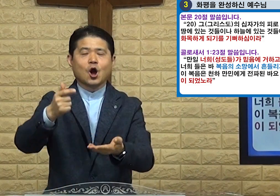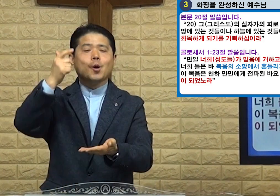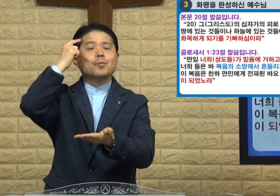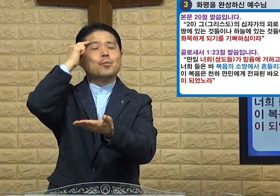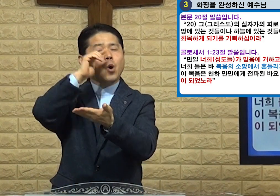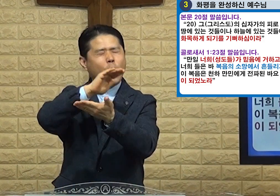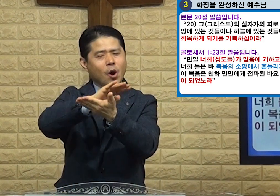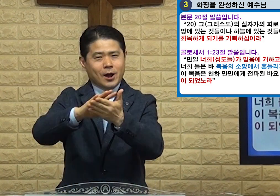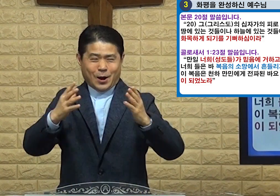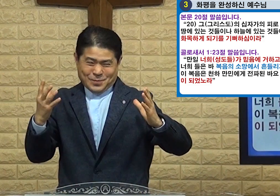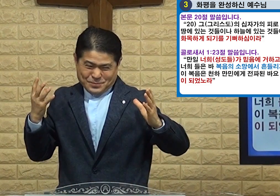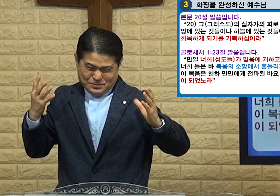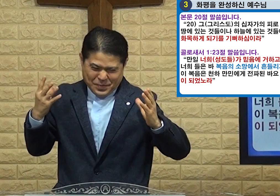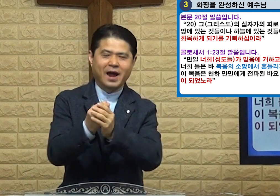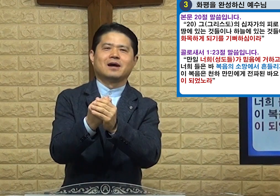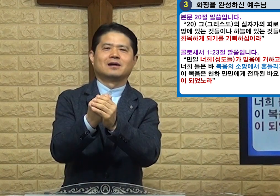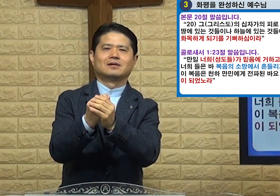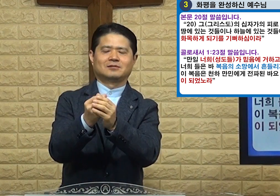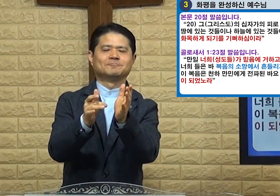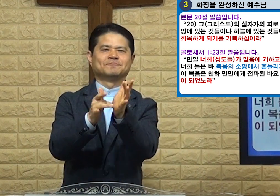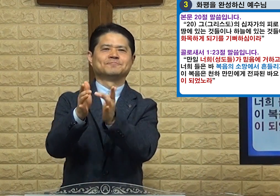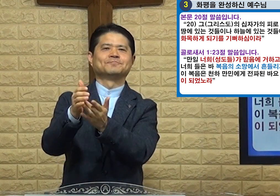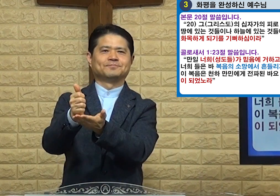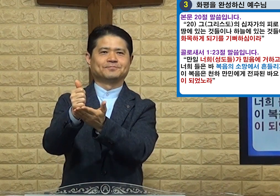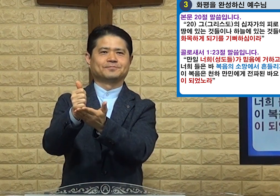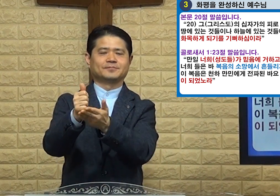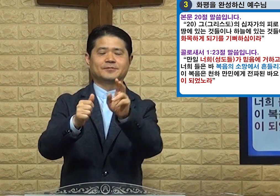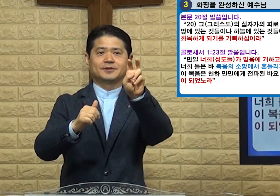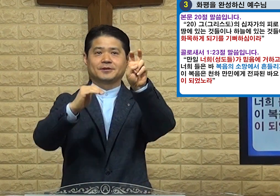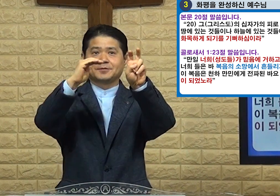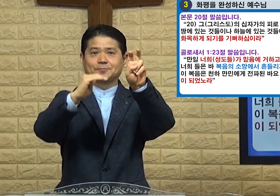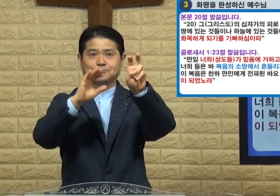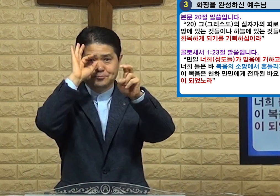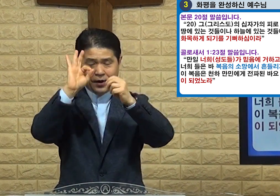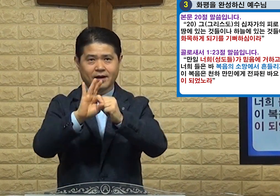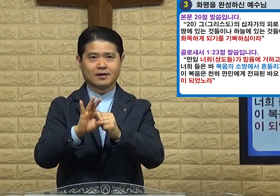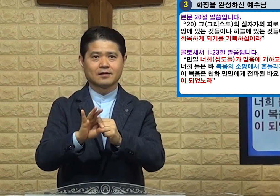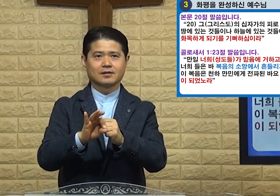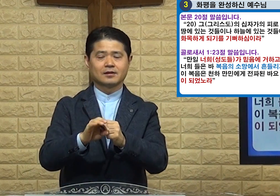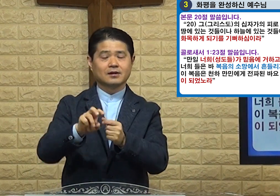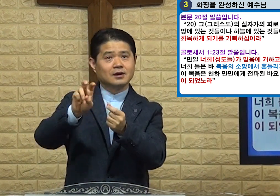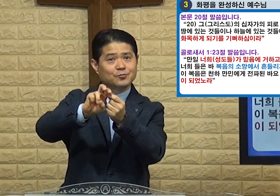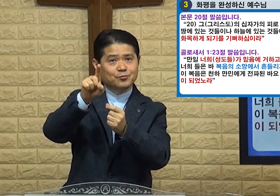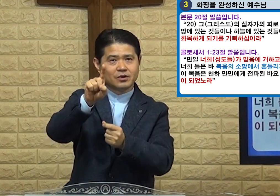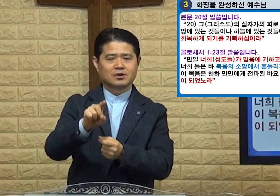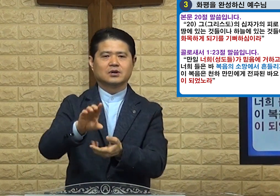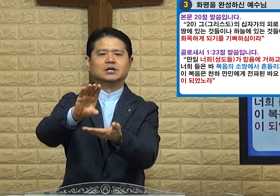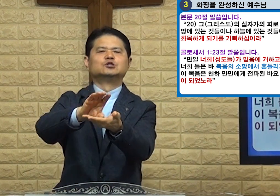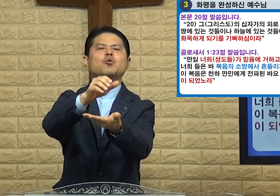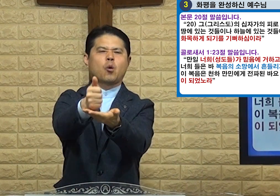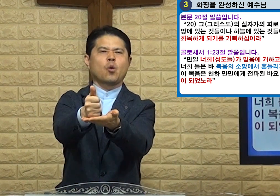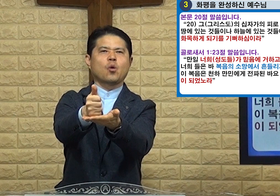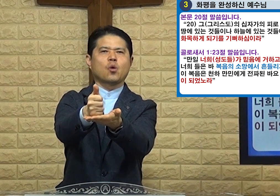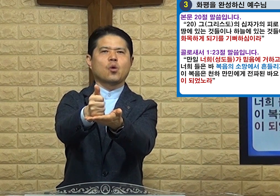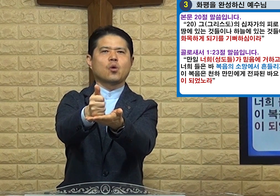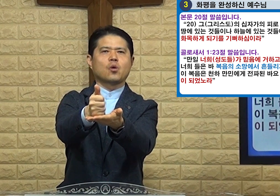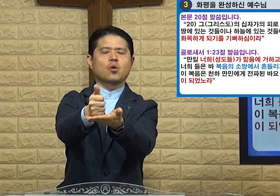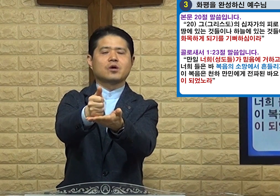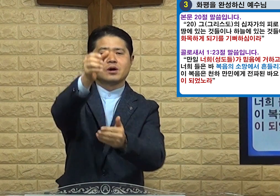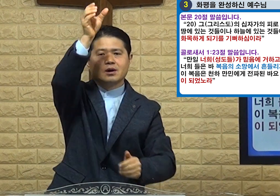세 번째는 합창을 완전하게 완성하신 예수님입니다. 20절에 그